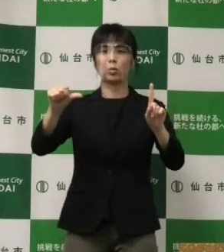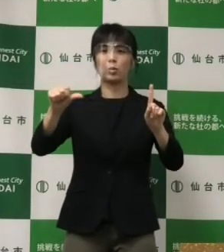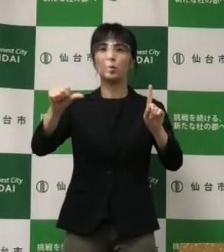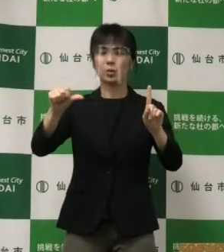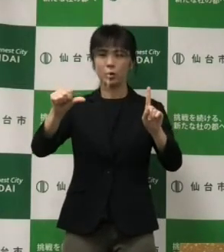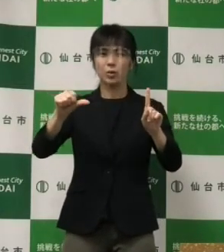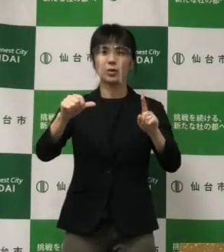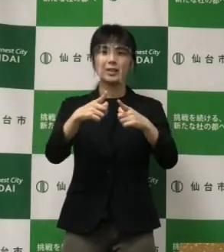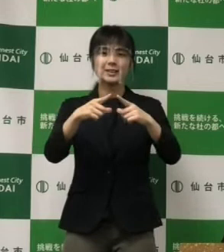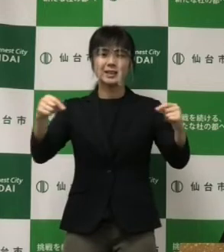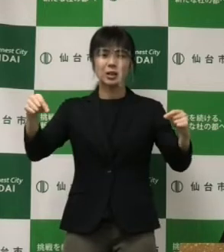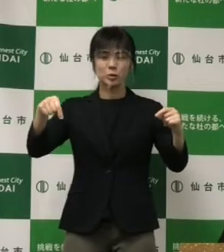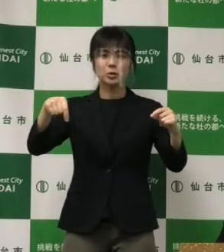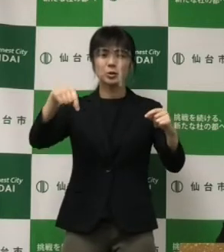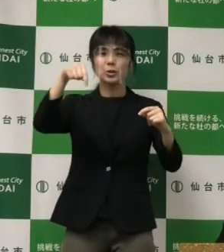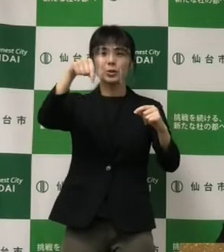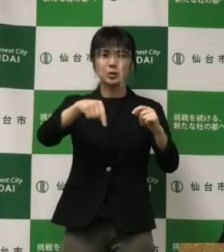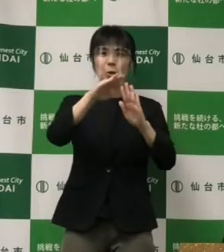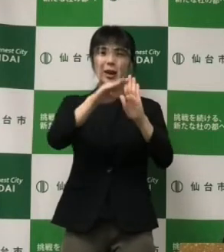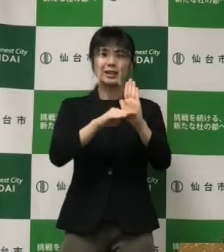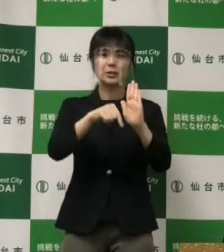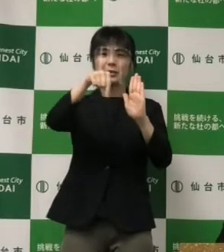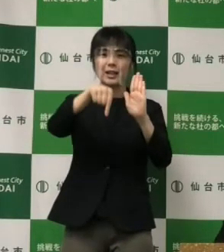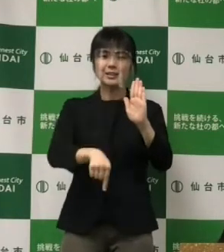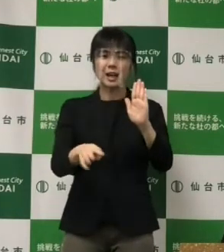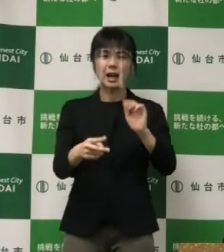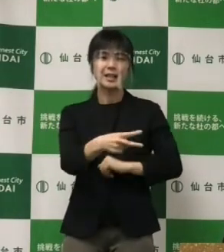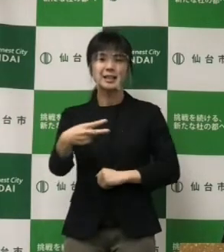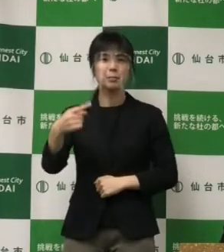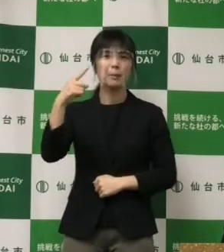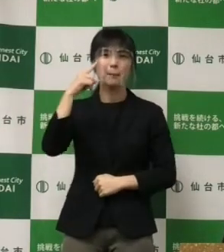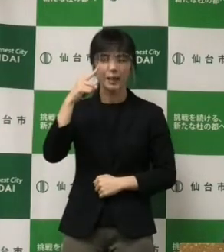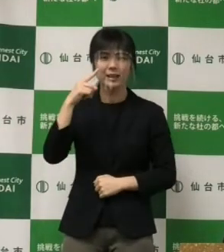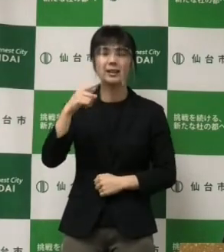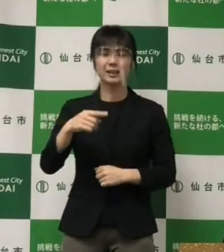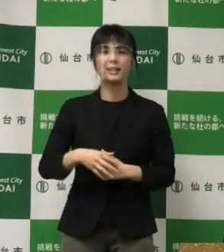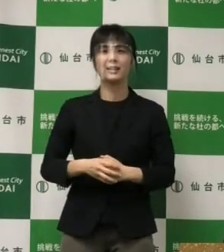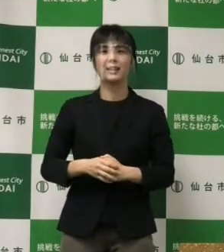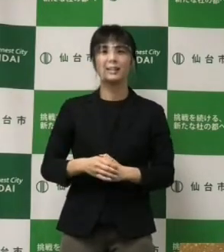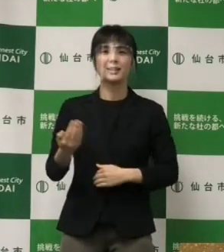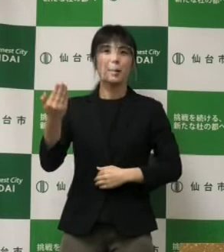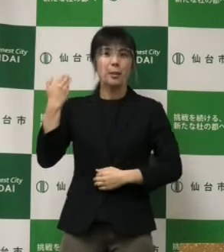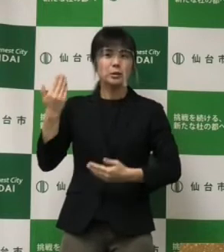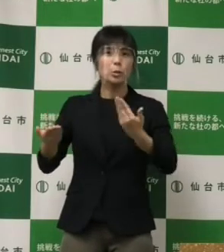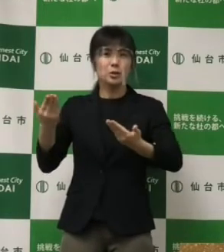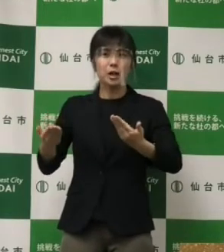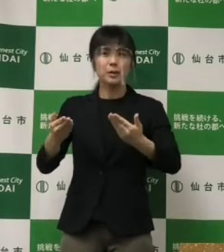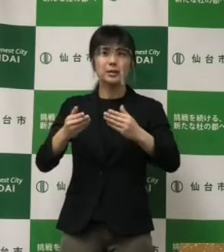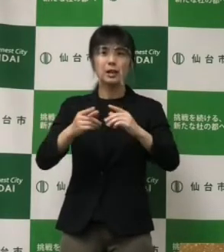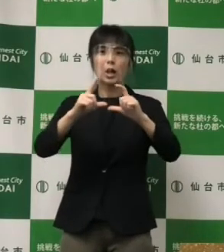ワースト2ワーストちょっとというのは変わらないんですが、前回だいぶポイントが落ちてまして、